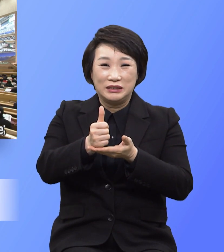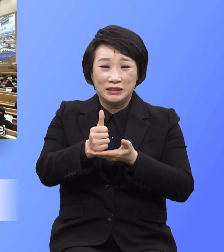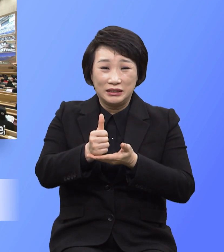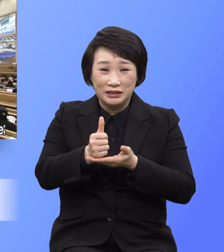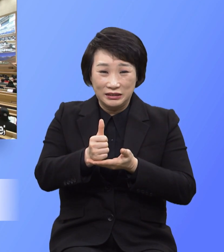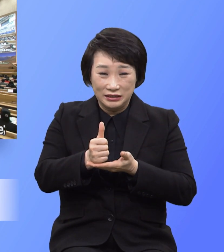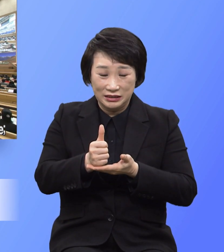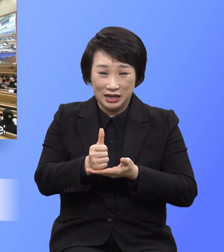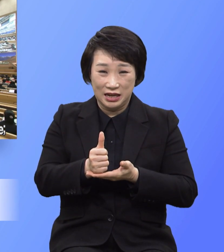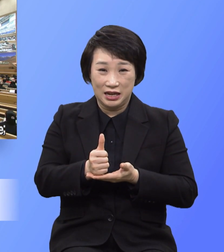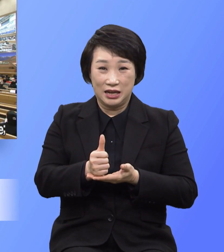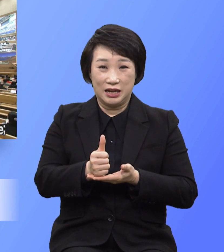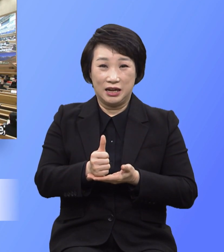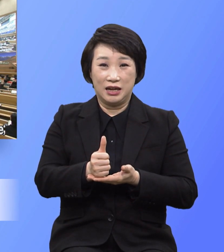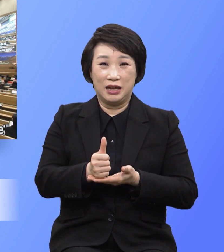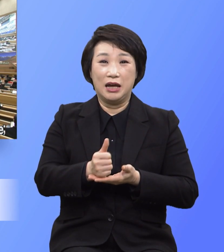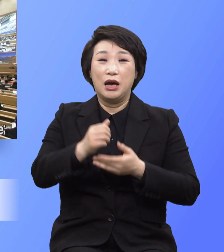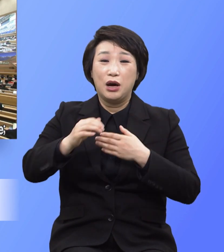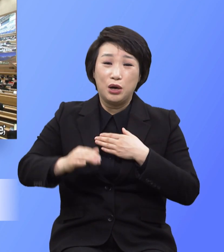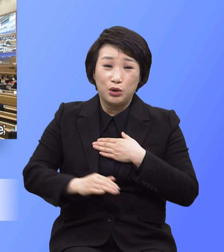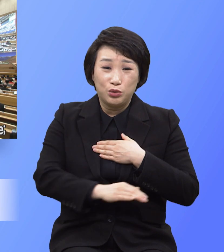모시오 들이세